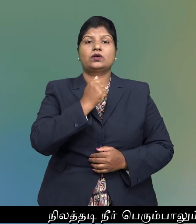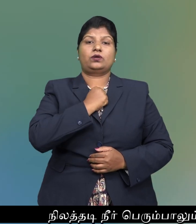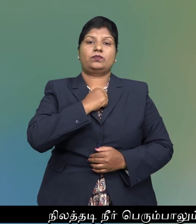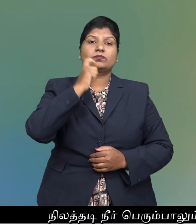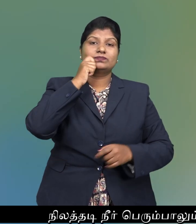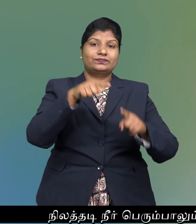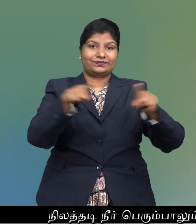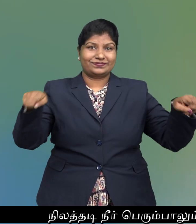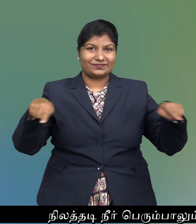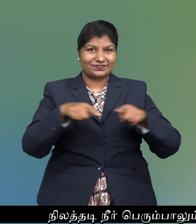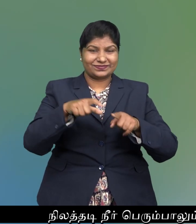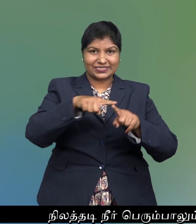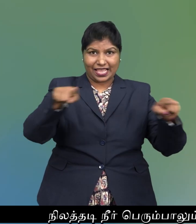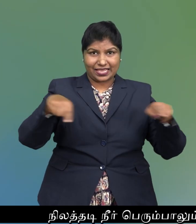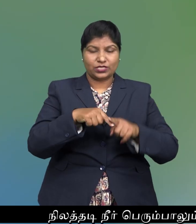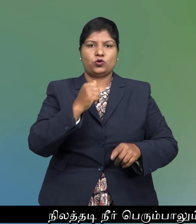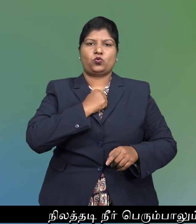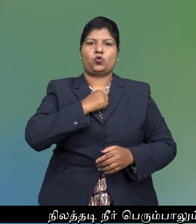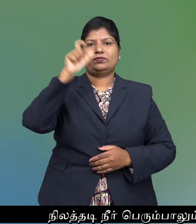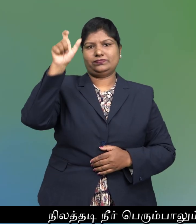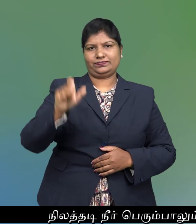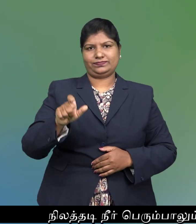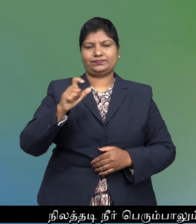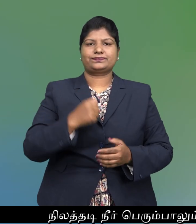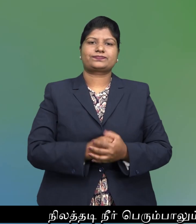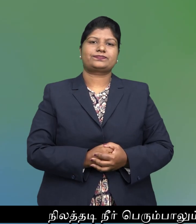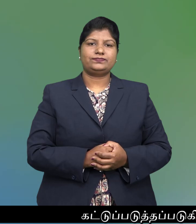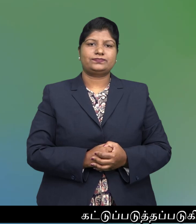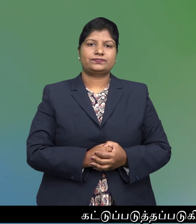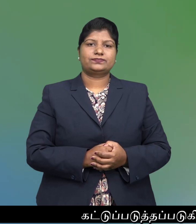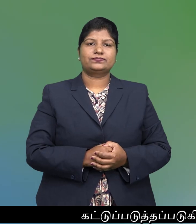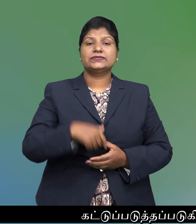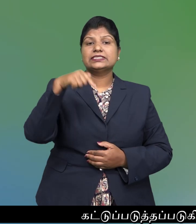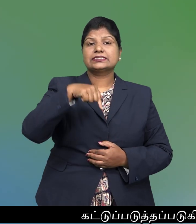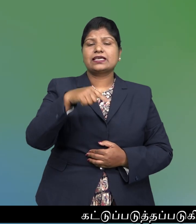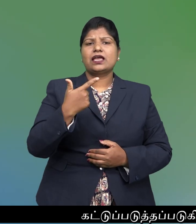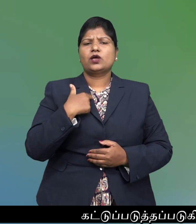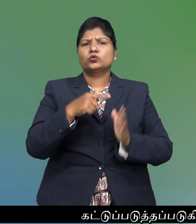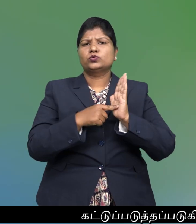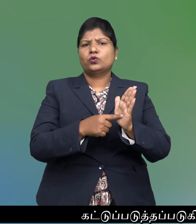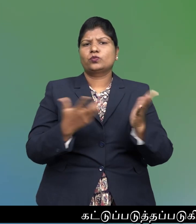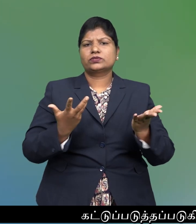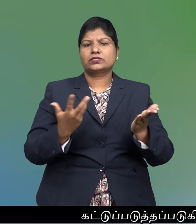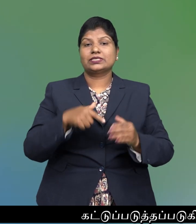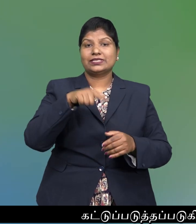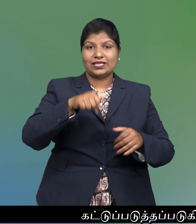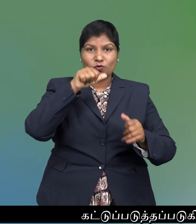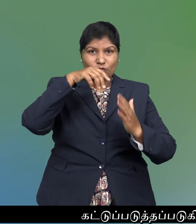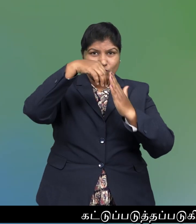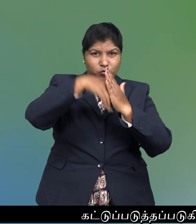நிலத்தடி நீர் பெரும்பாலும் நிலத்தை வைத்திருக்கும் நபர்களால் கட்டுப்படுத்தப்படுகிறது என்பதை இது குறிக்கிறது.